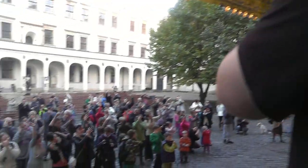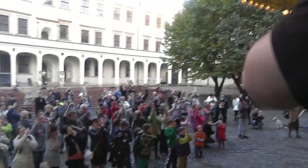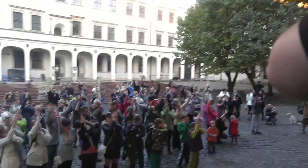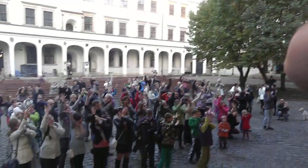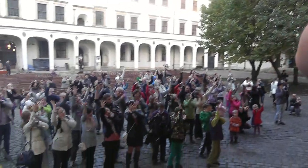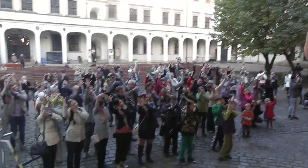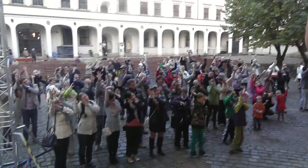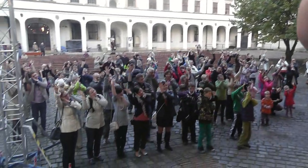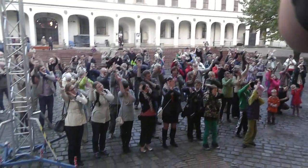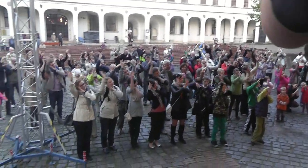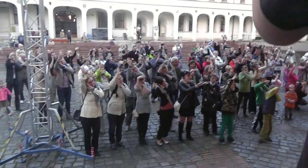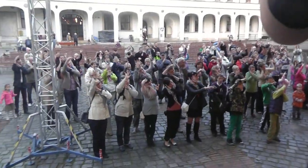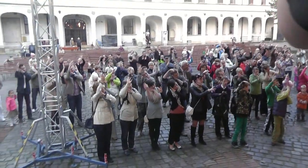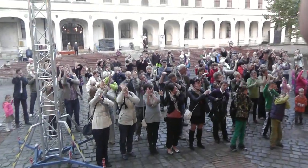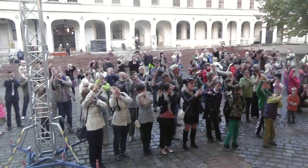moja